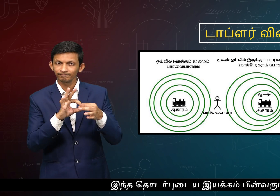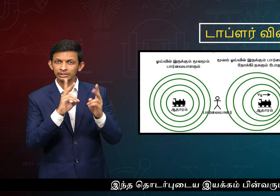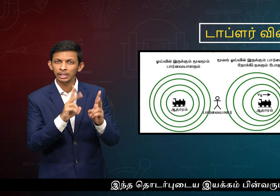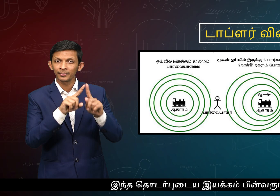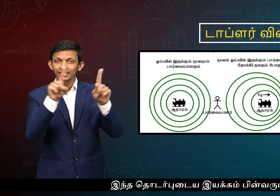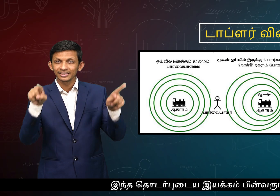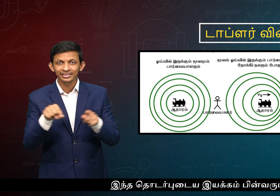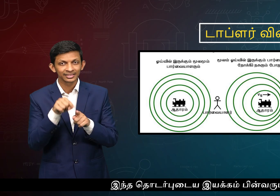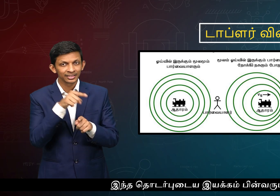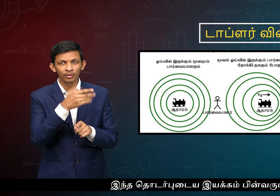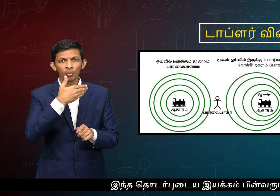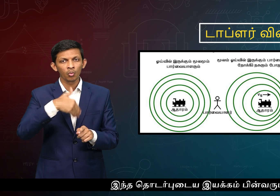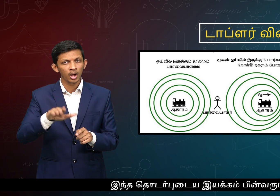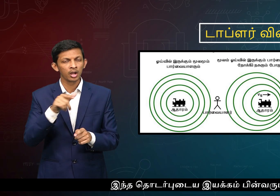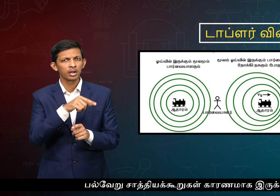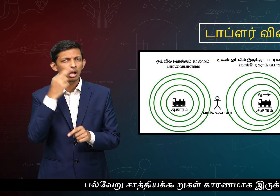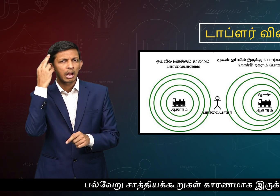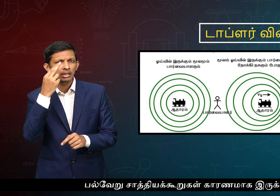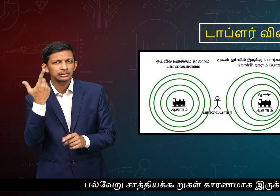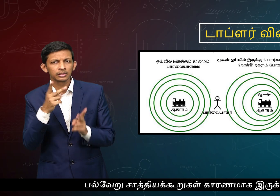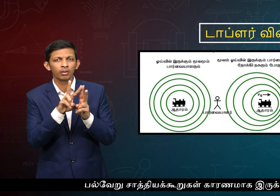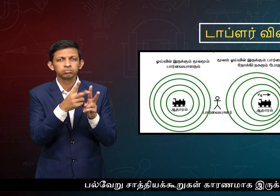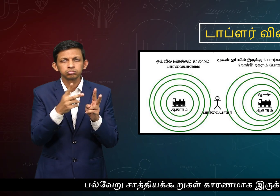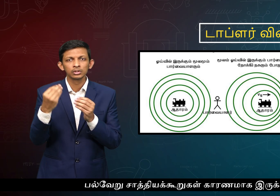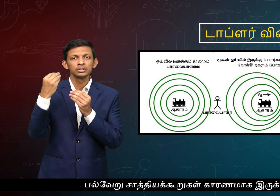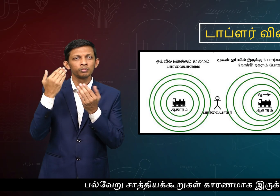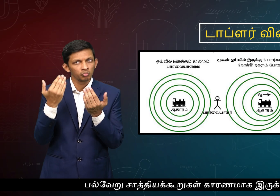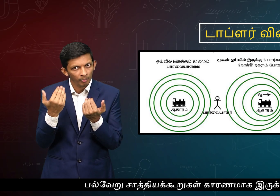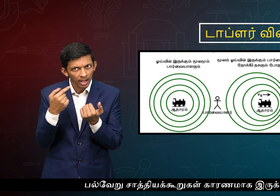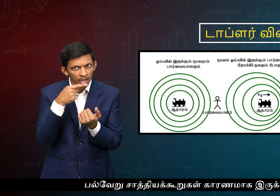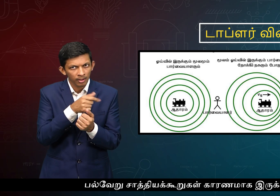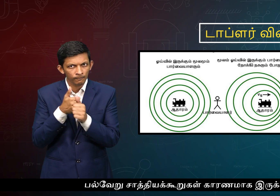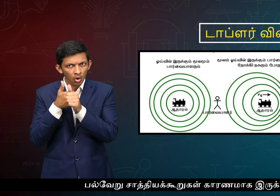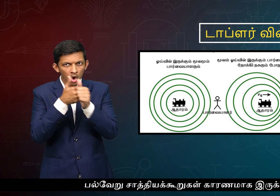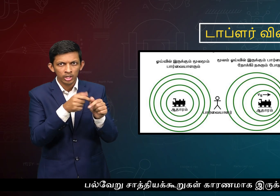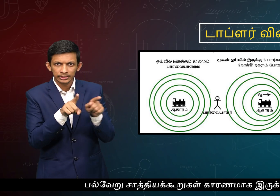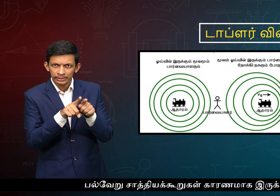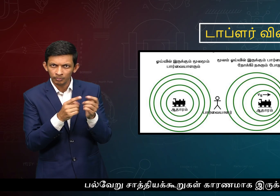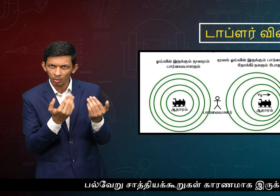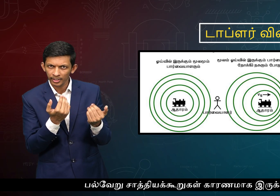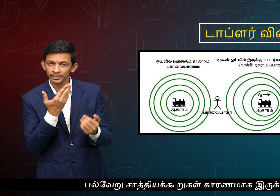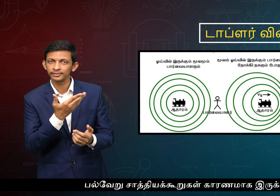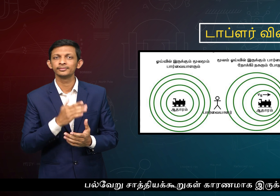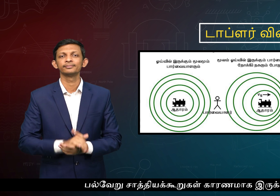இந்த தொடர்புடைய இயக்கம் பின்வரும் பல்வேறு சாத்தியக்கூறுகள் காரணமாக இருக்கலாம்.